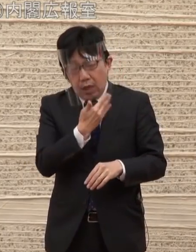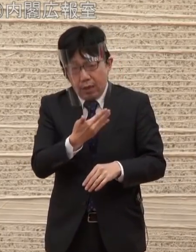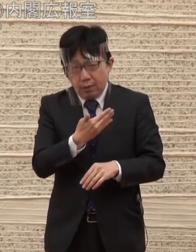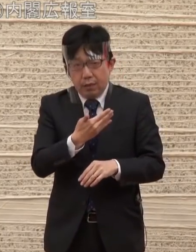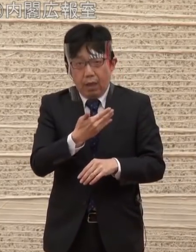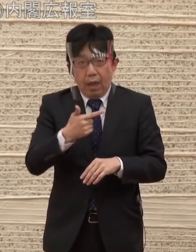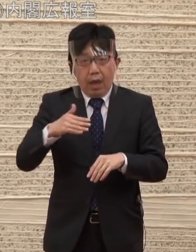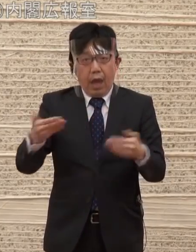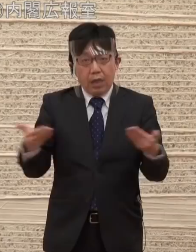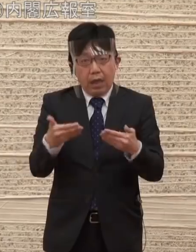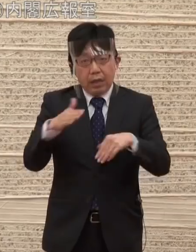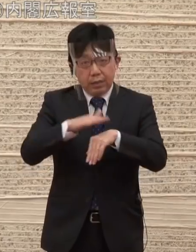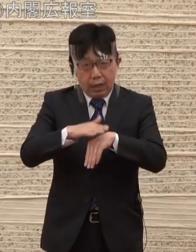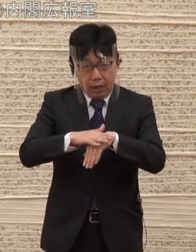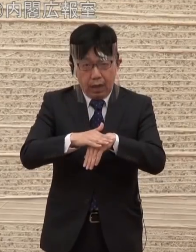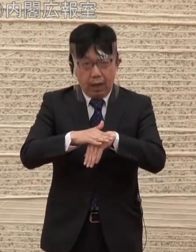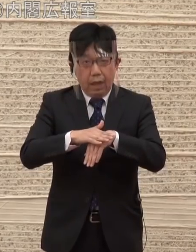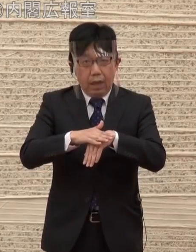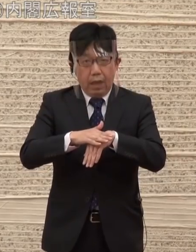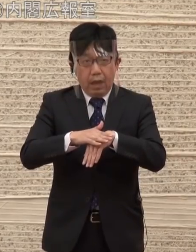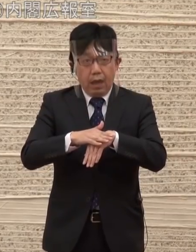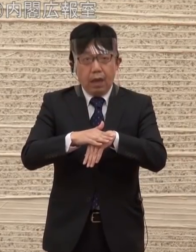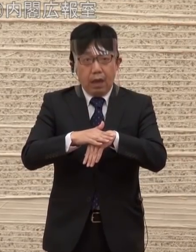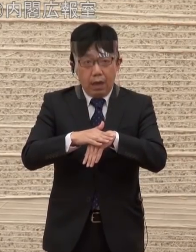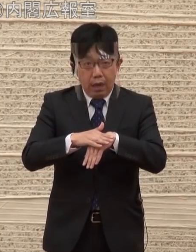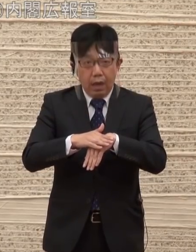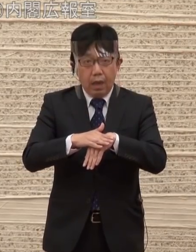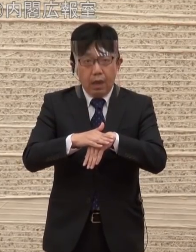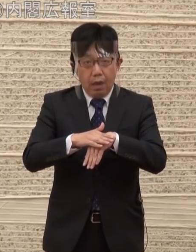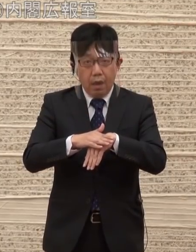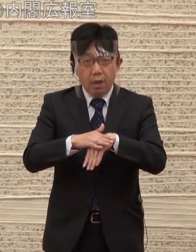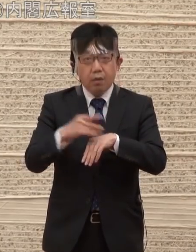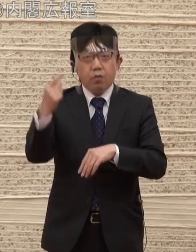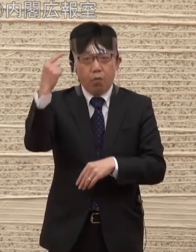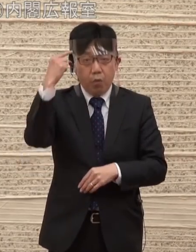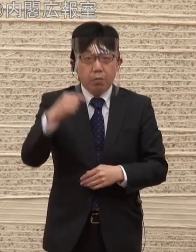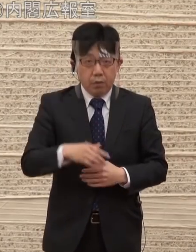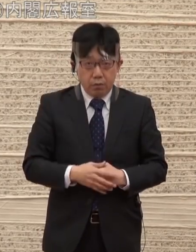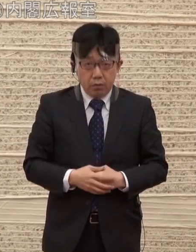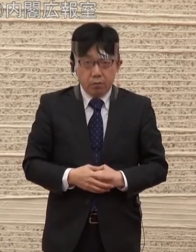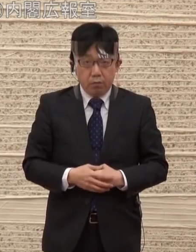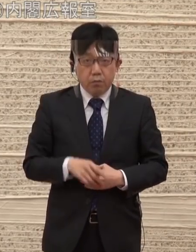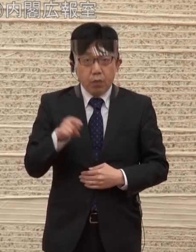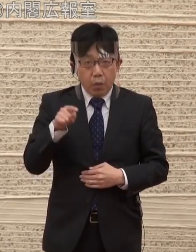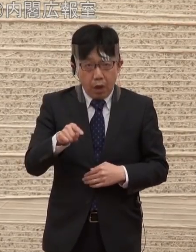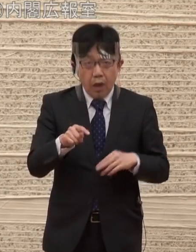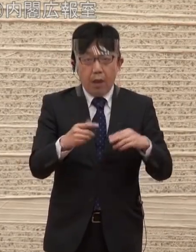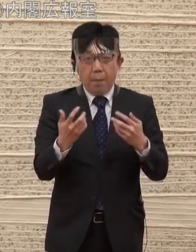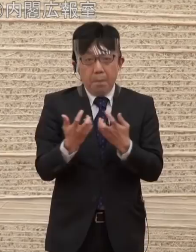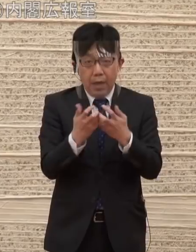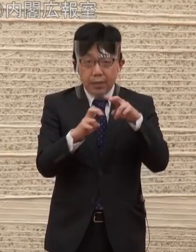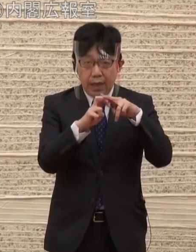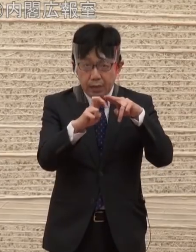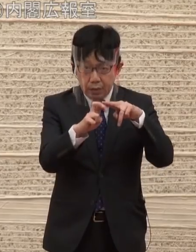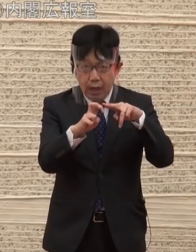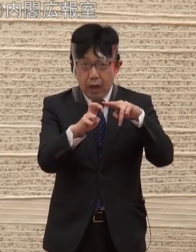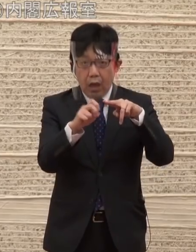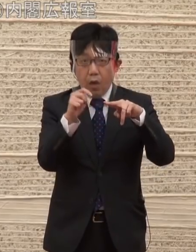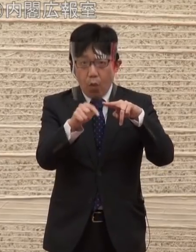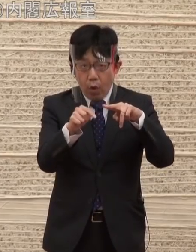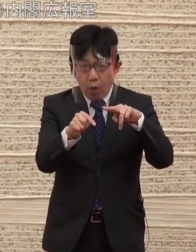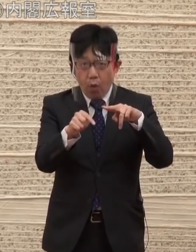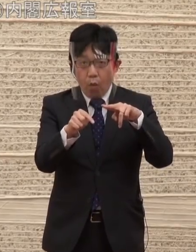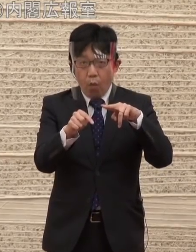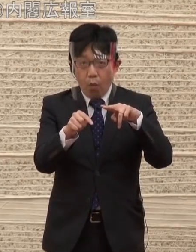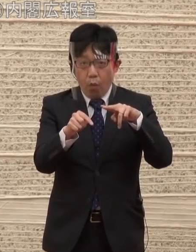の橋者になっていくそれば毎年シェアに対し